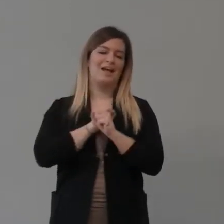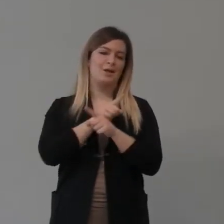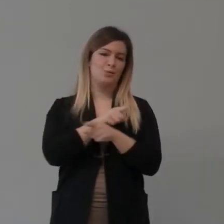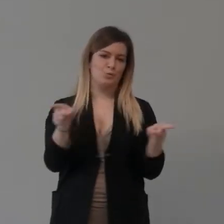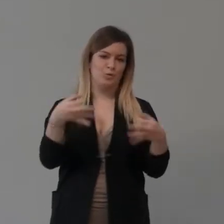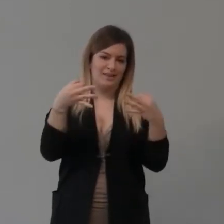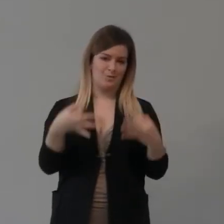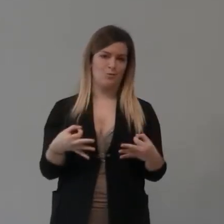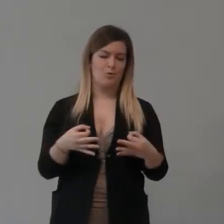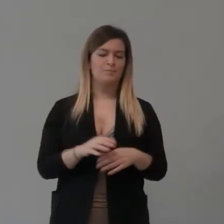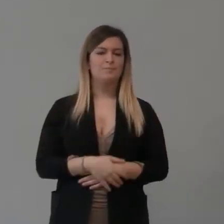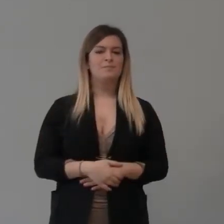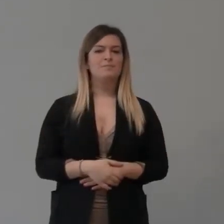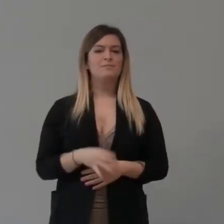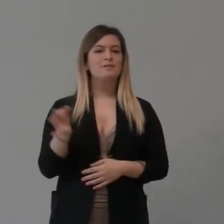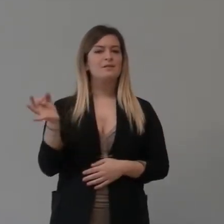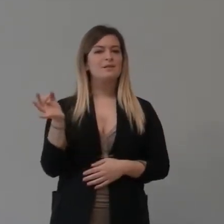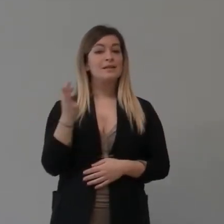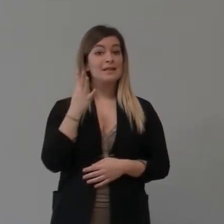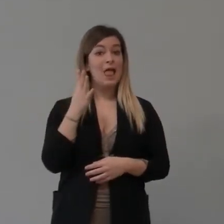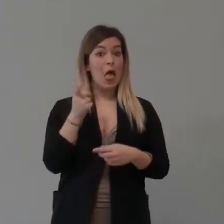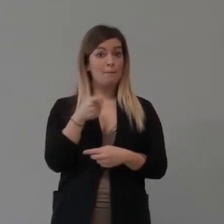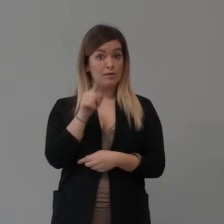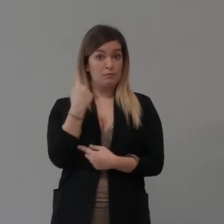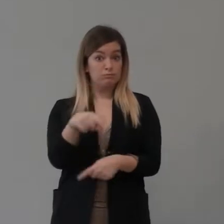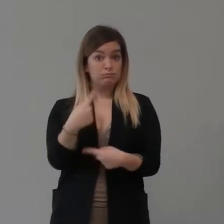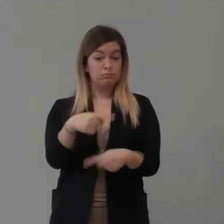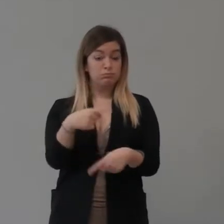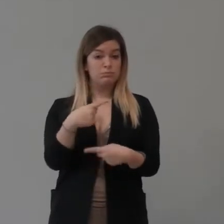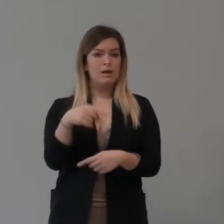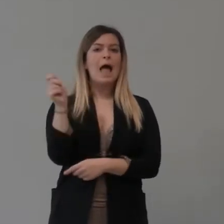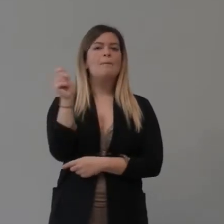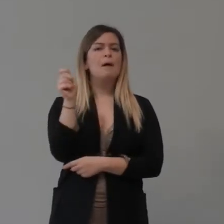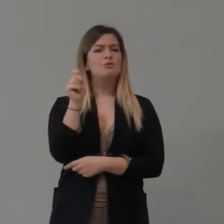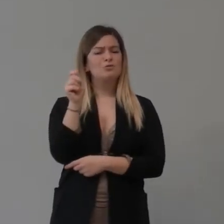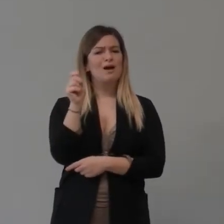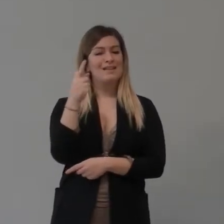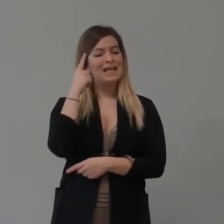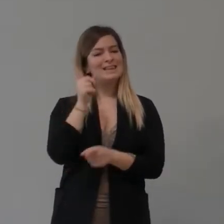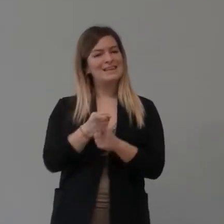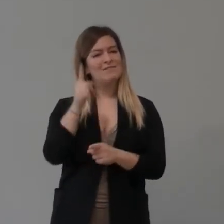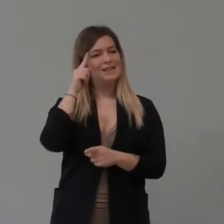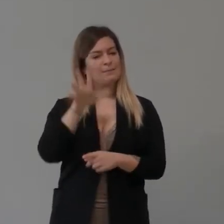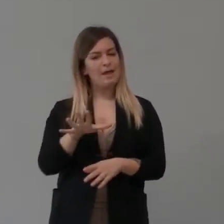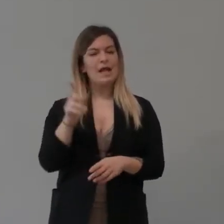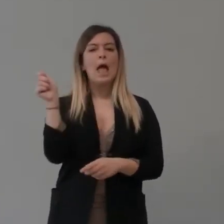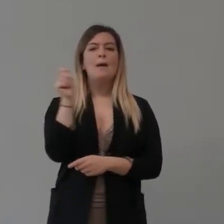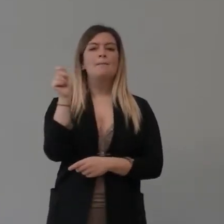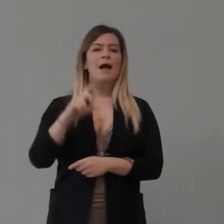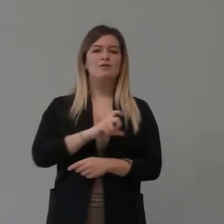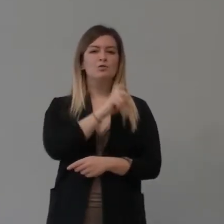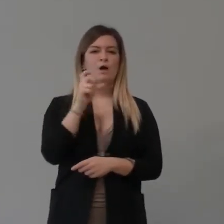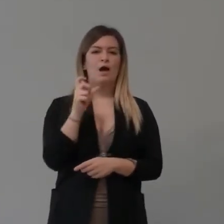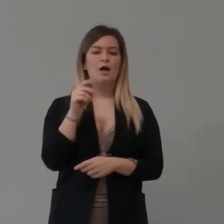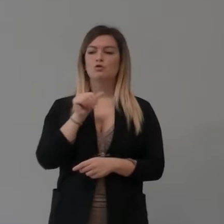Ma sappi che se sei qui per questo motivo, non fartene un vanto, la Pasqua non è soltanto per te. La Pasqua non è riservata a coloro